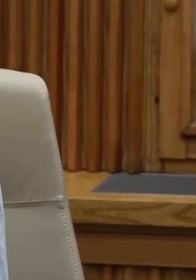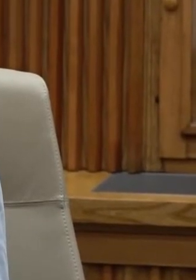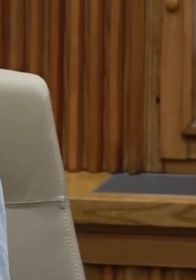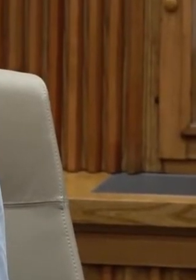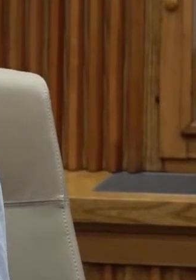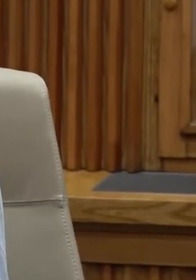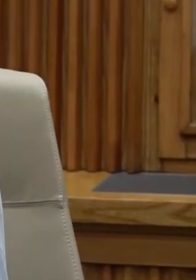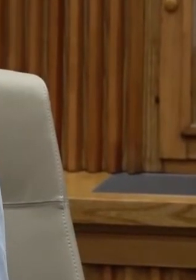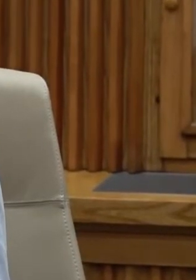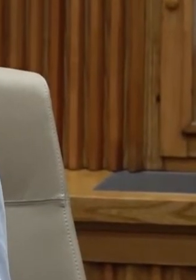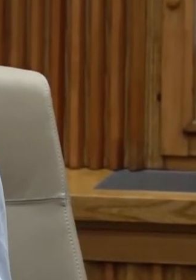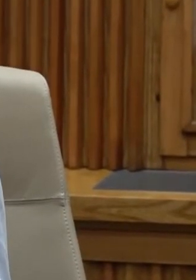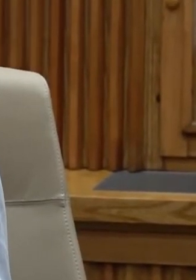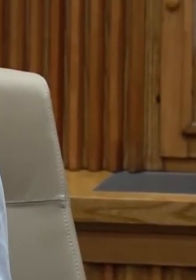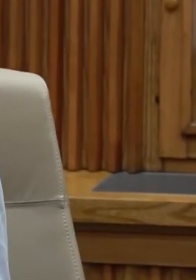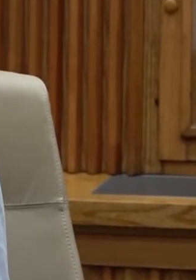V odnosu do